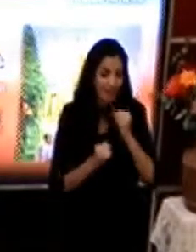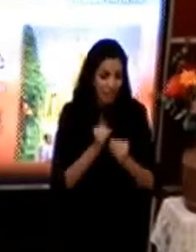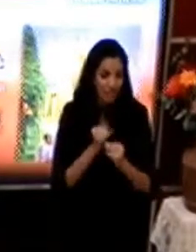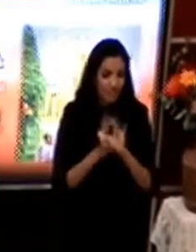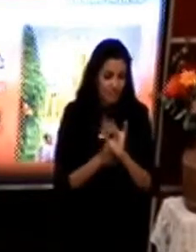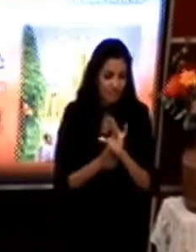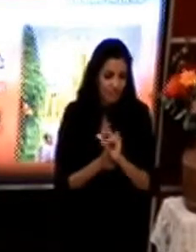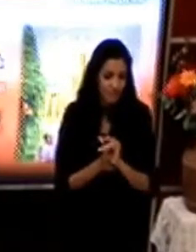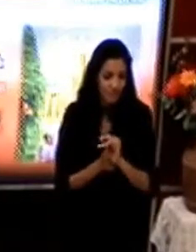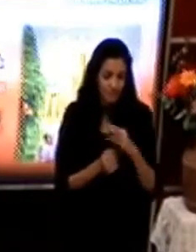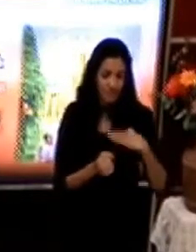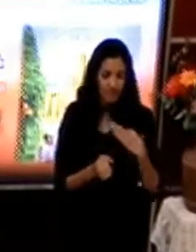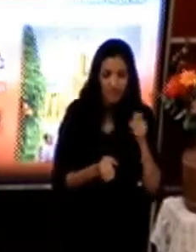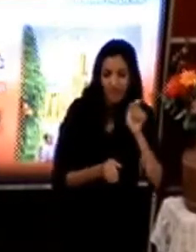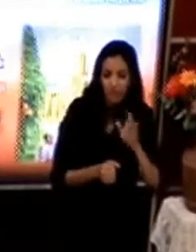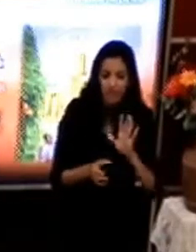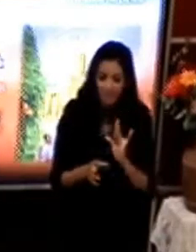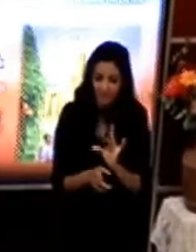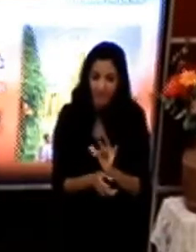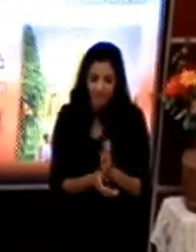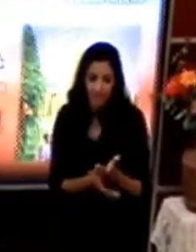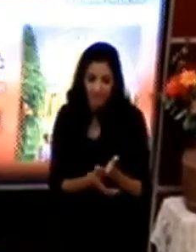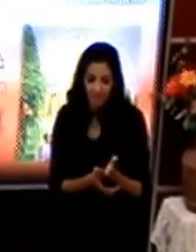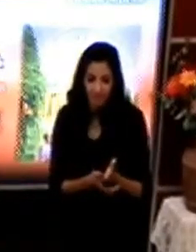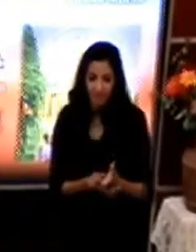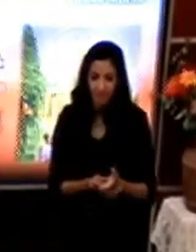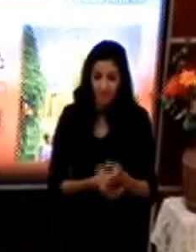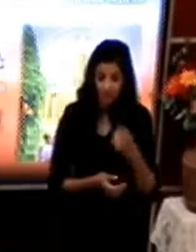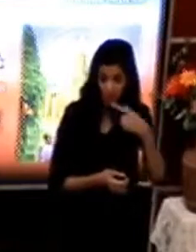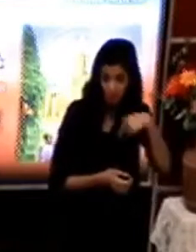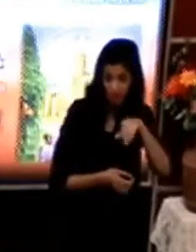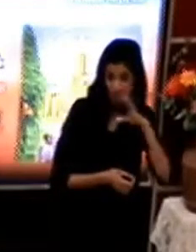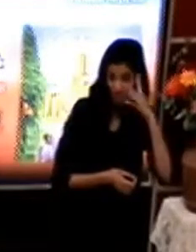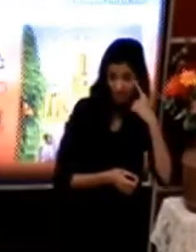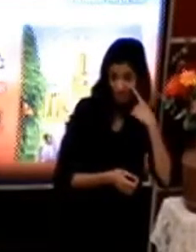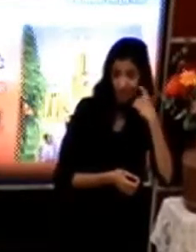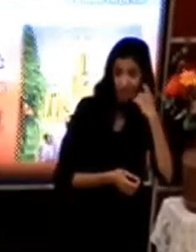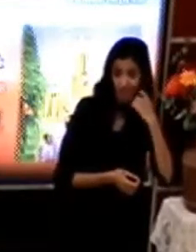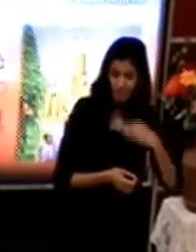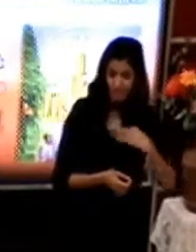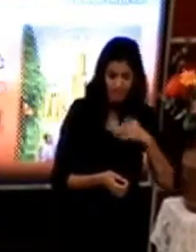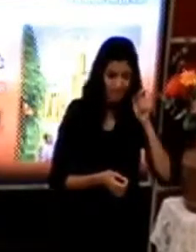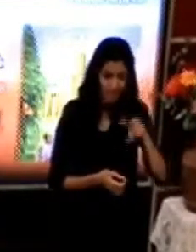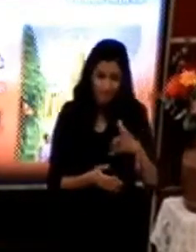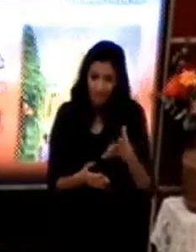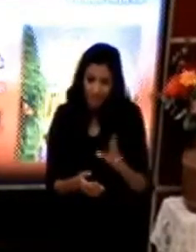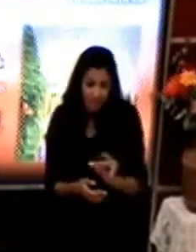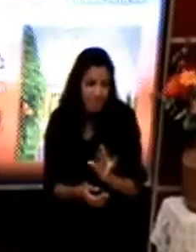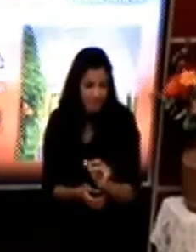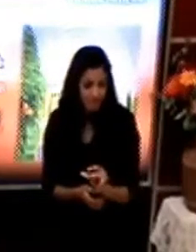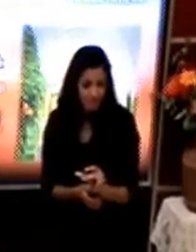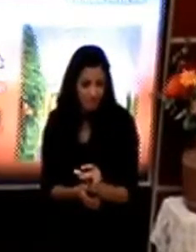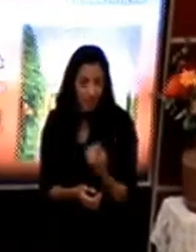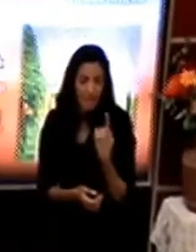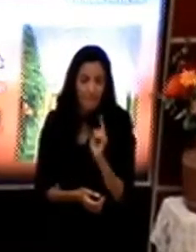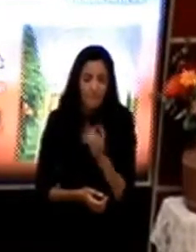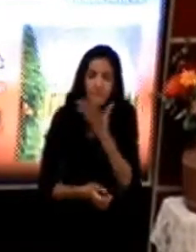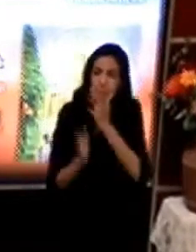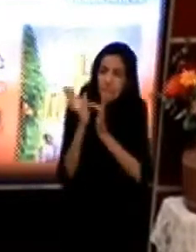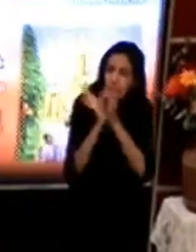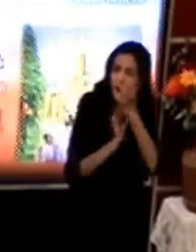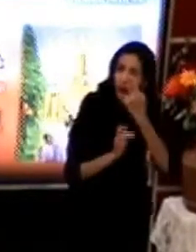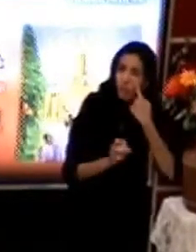mi experiencia. Ustedes se dieron cuenta, qué vida, ¿verdad? Pero cuando conoció a